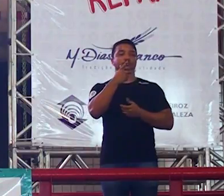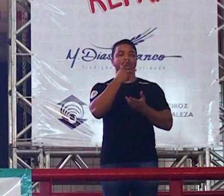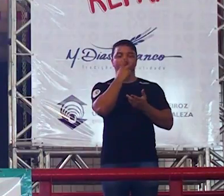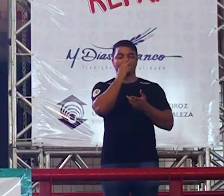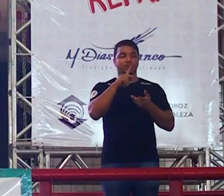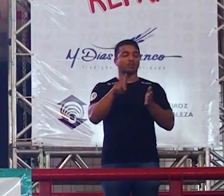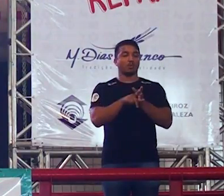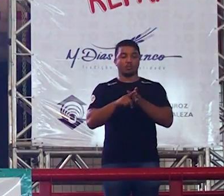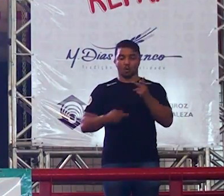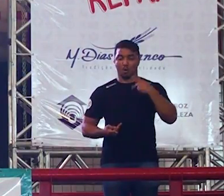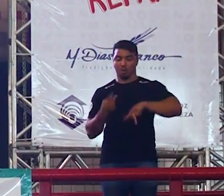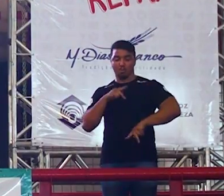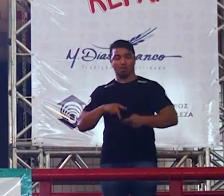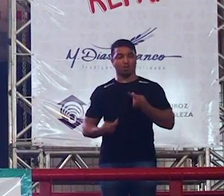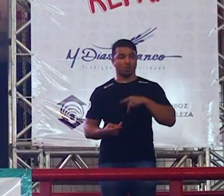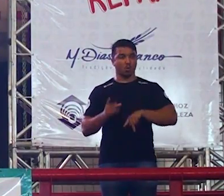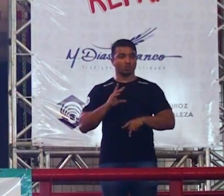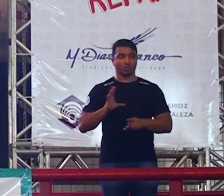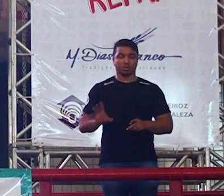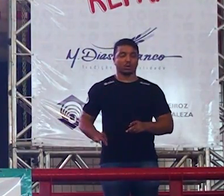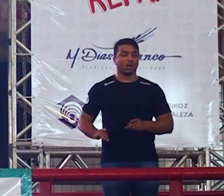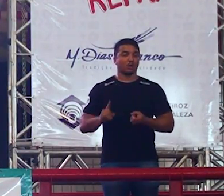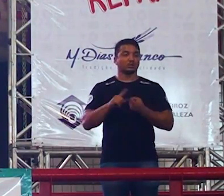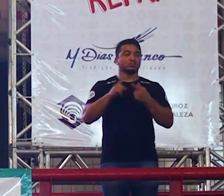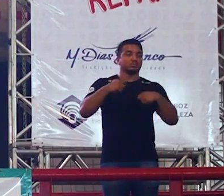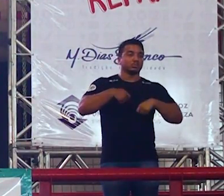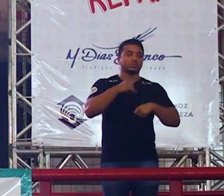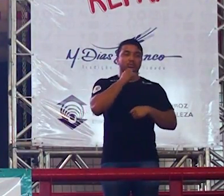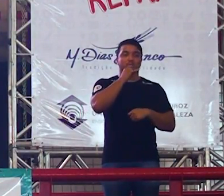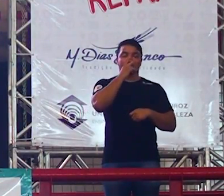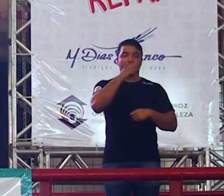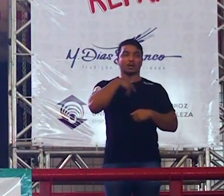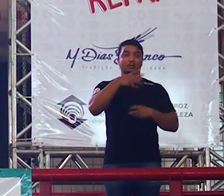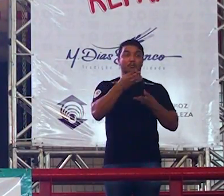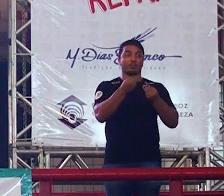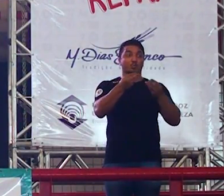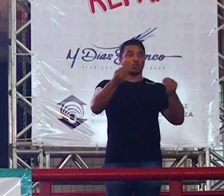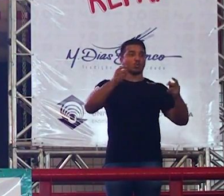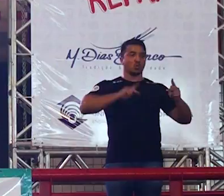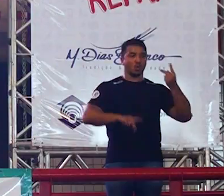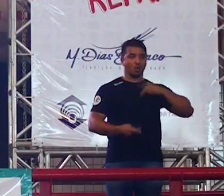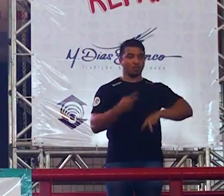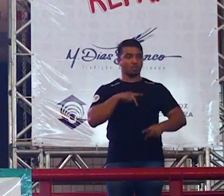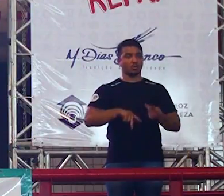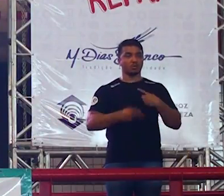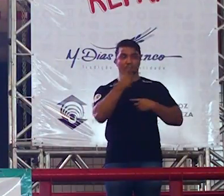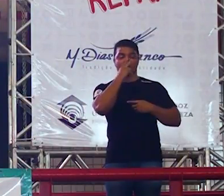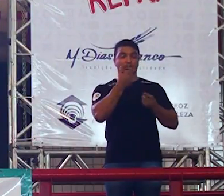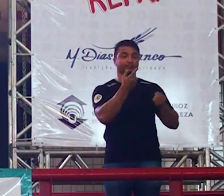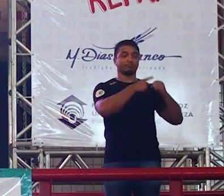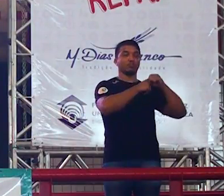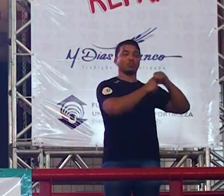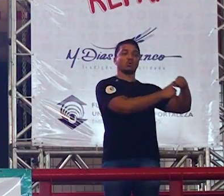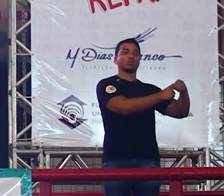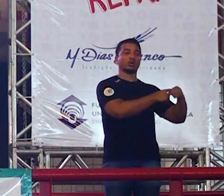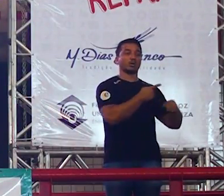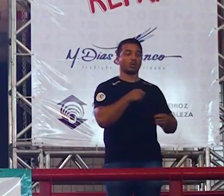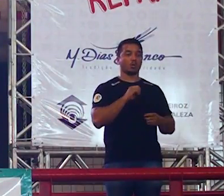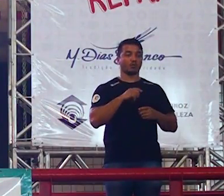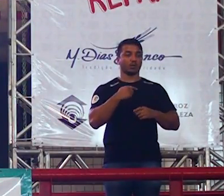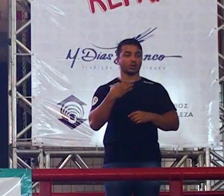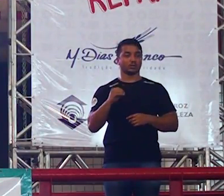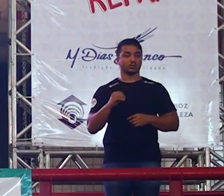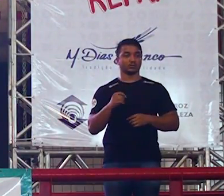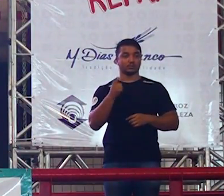dos hormônios. Os hormônios, você quem? Você megadoses de hormônios que vão bloquear a